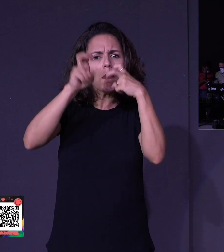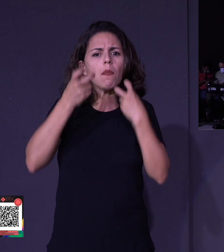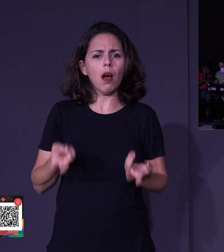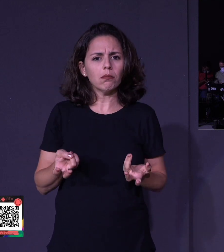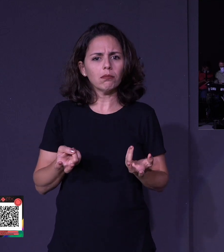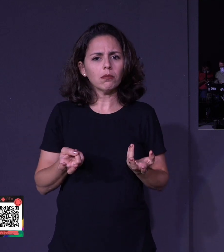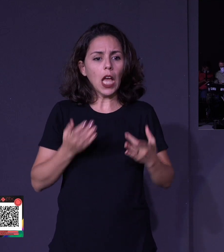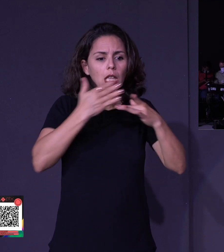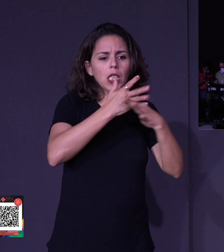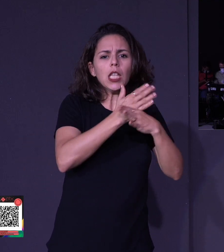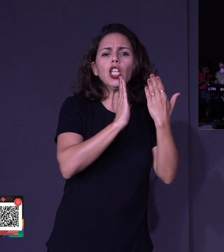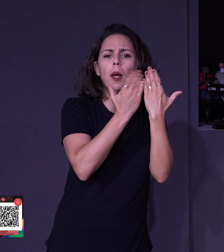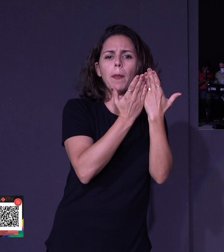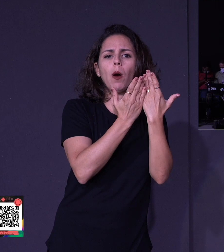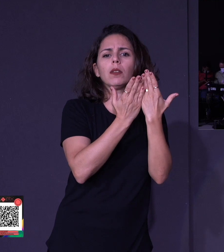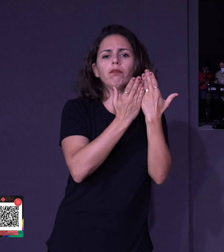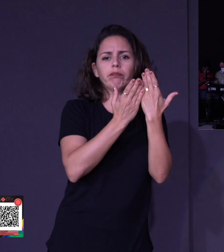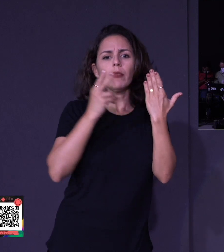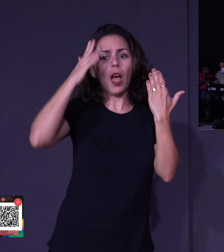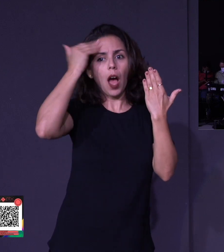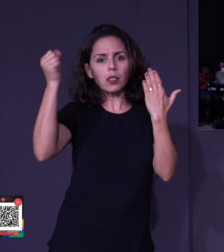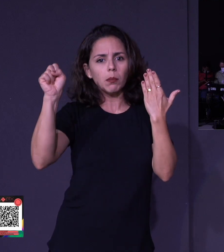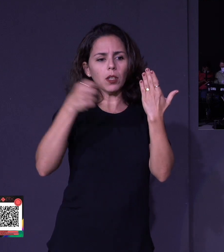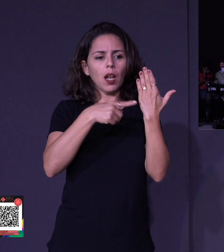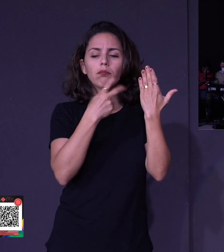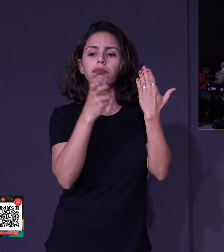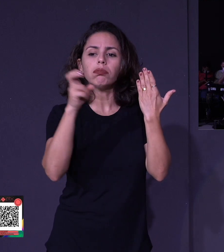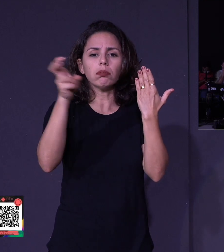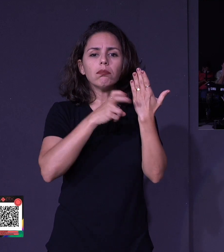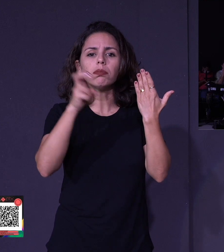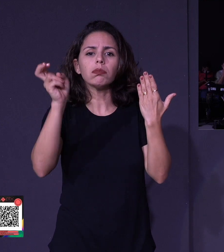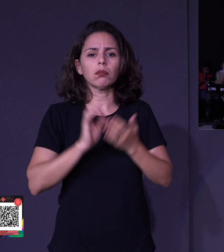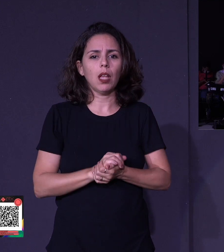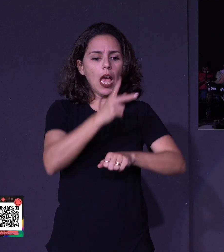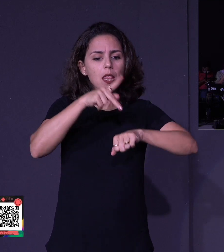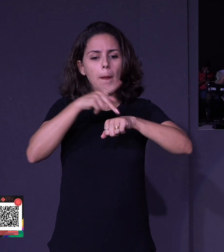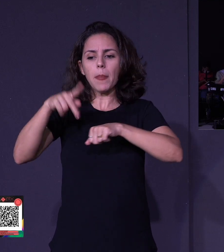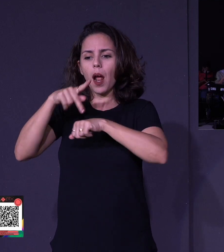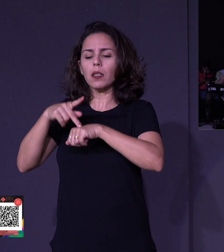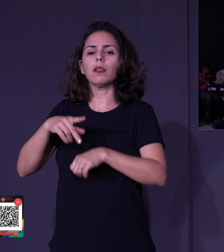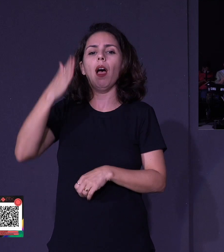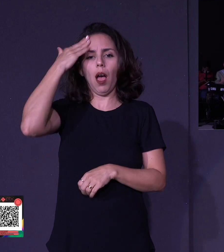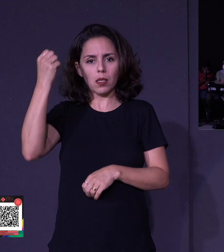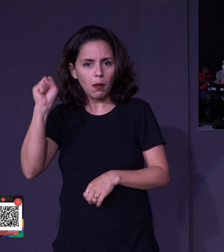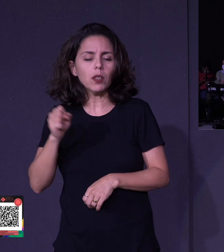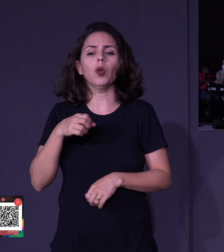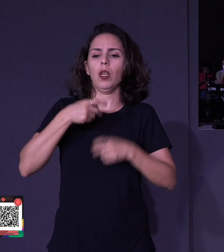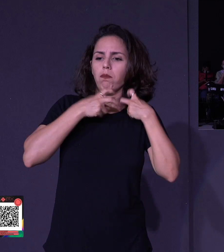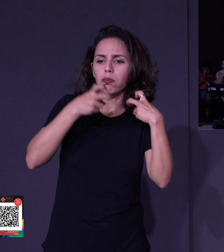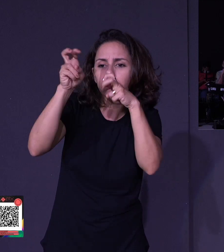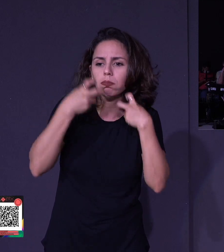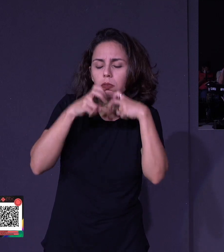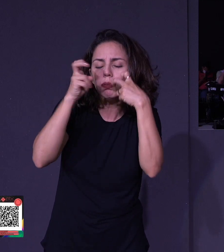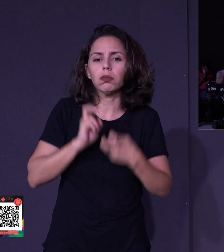Esse texto de Provérbios 1, versos de 20 a 33, nos mostra que a sabedoria se dirige a 3 tipos